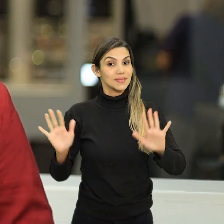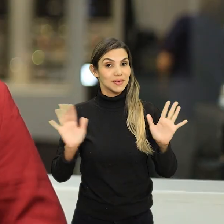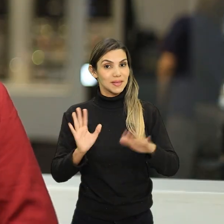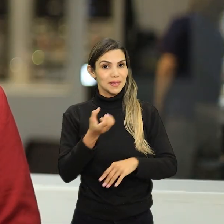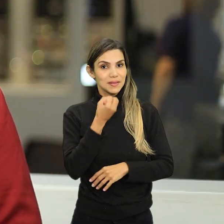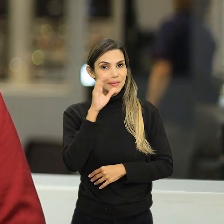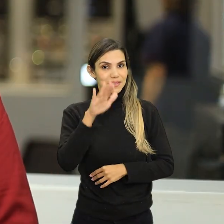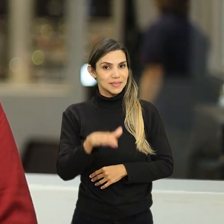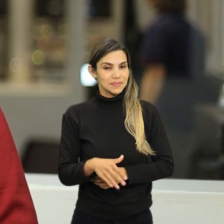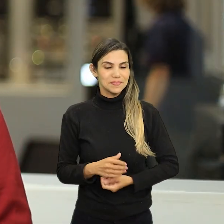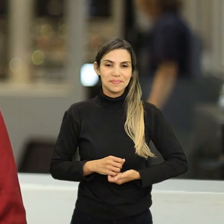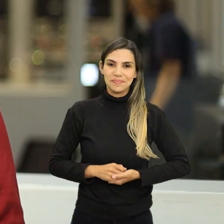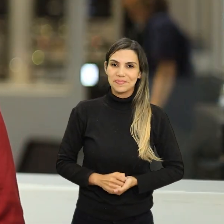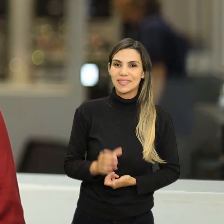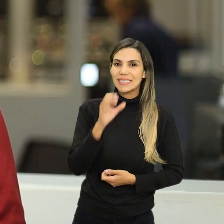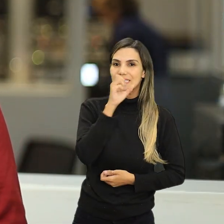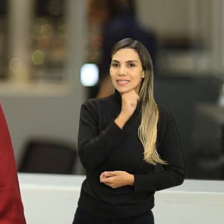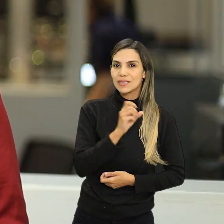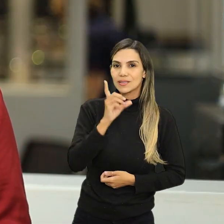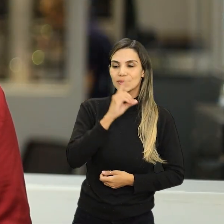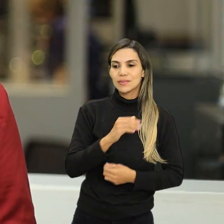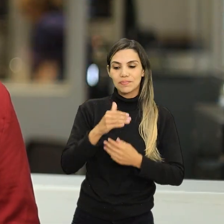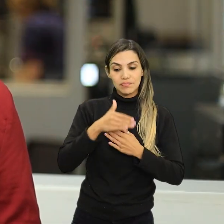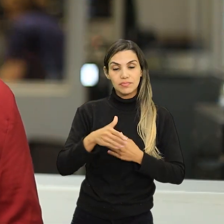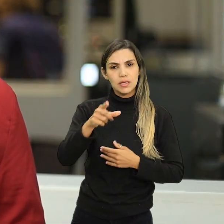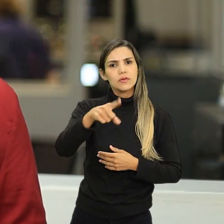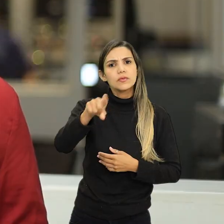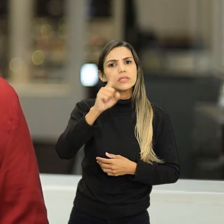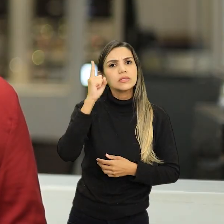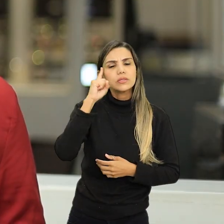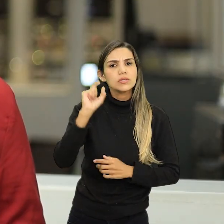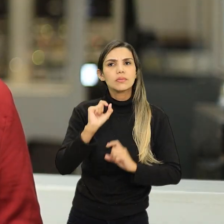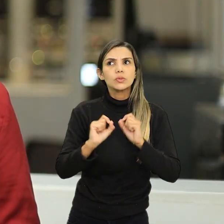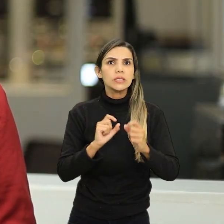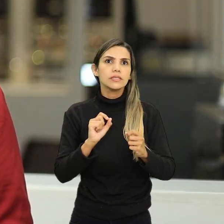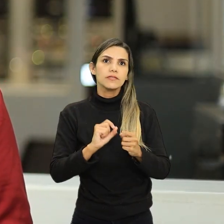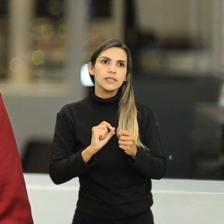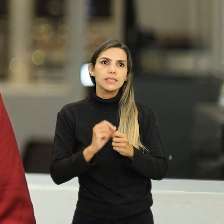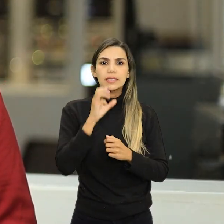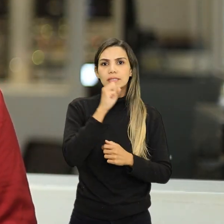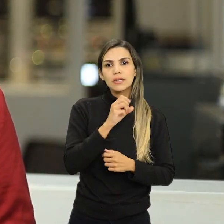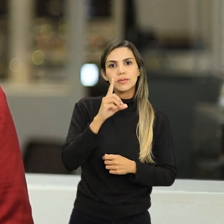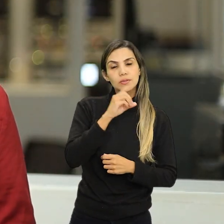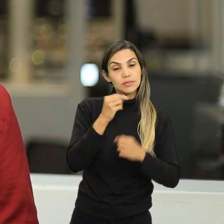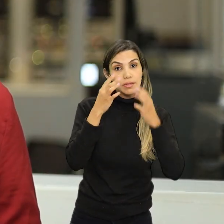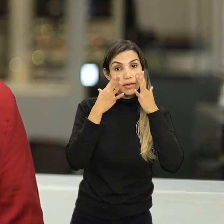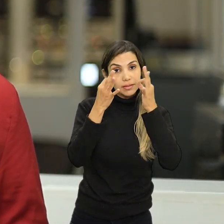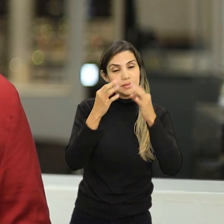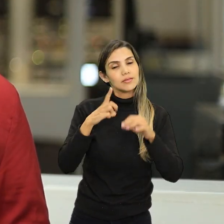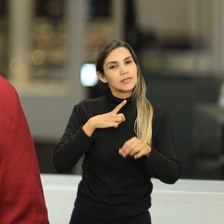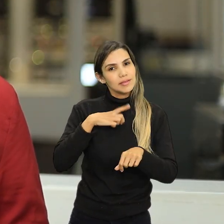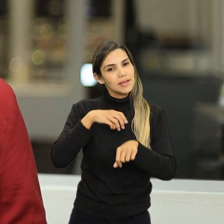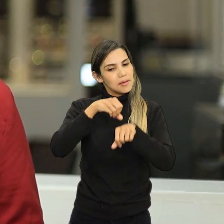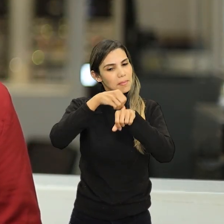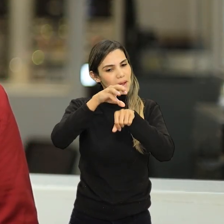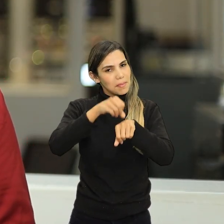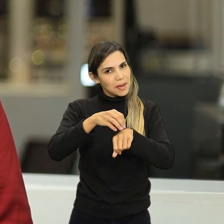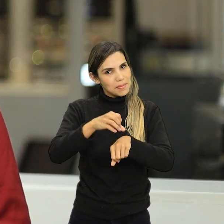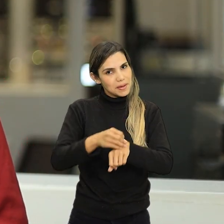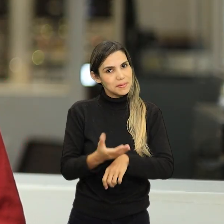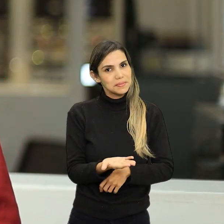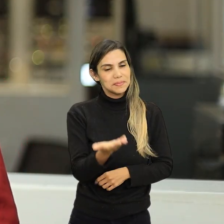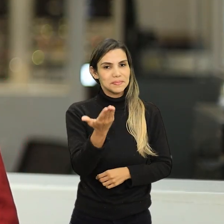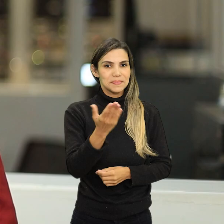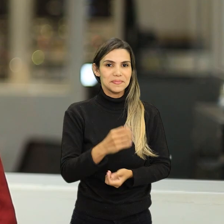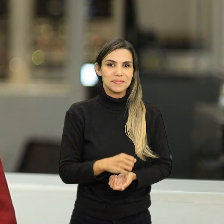Olá, boa tarde! O fim de semana está chegando e se você ainda não sabe o que fazer, fique ligado, porque vem aí uma seleção de